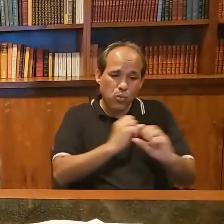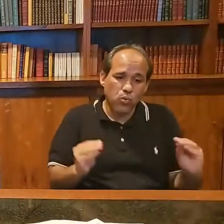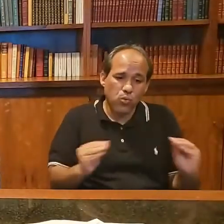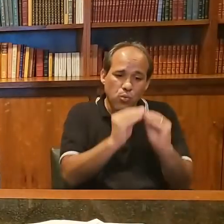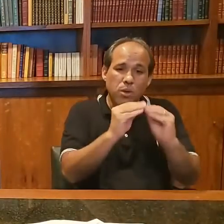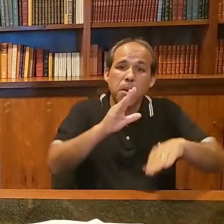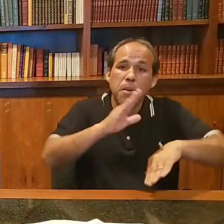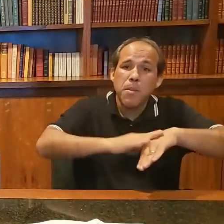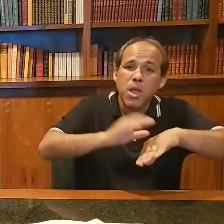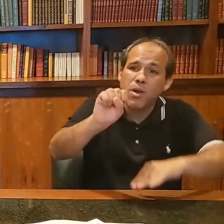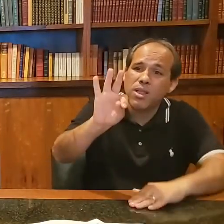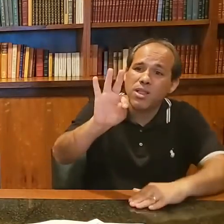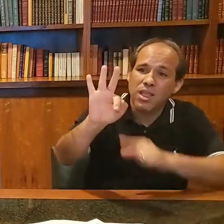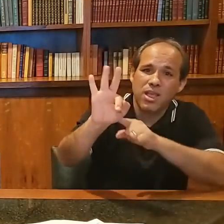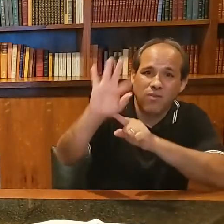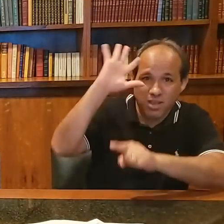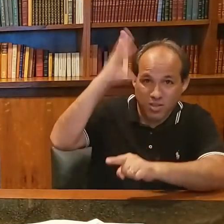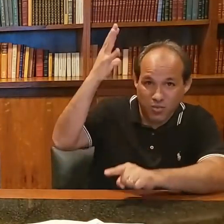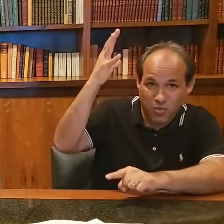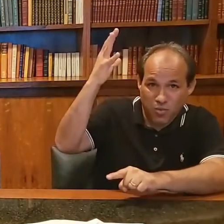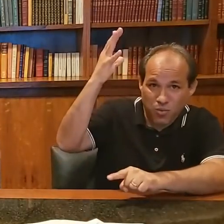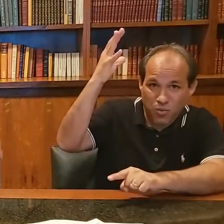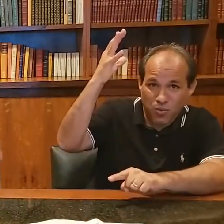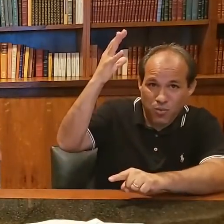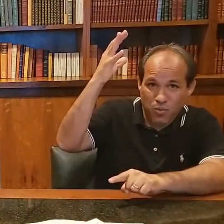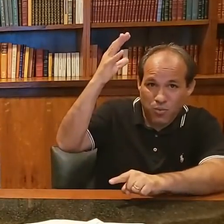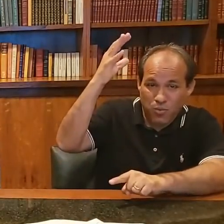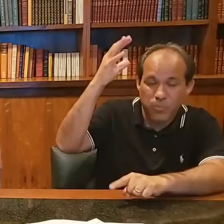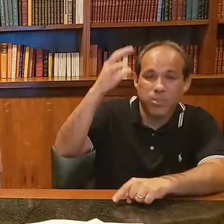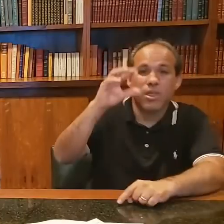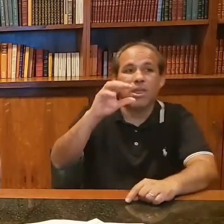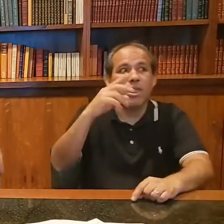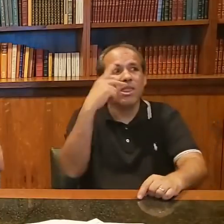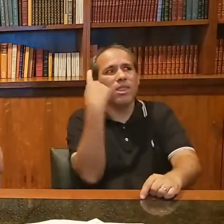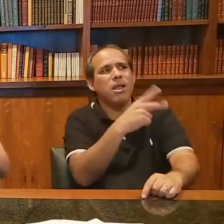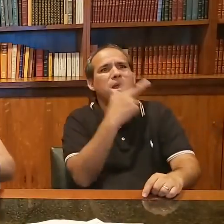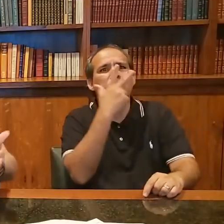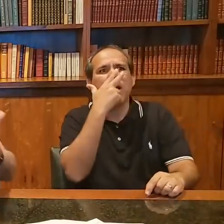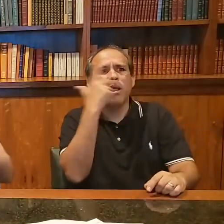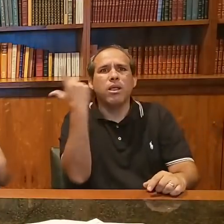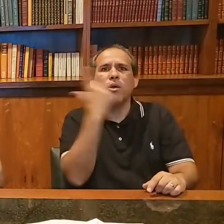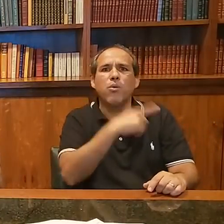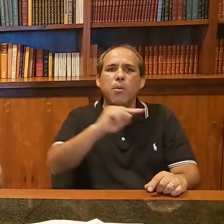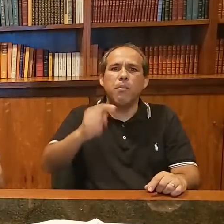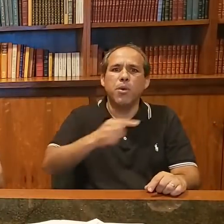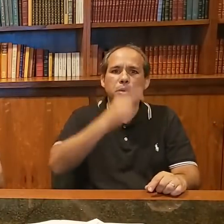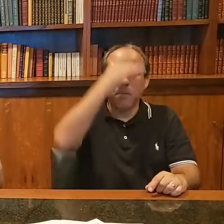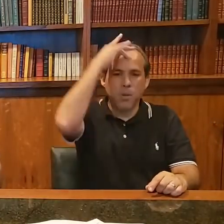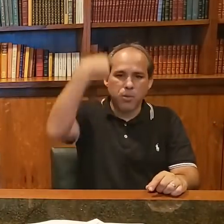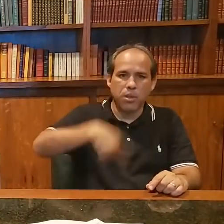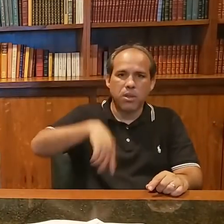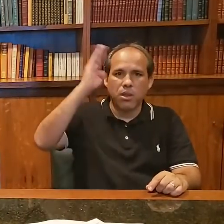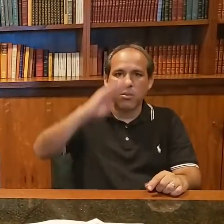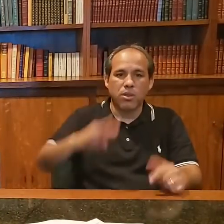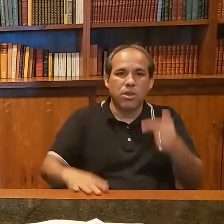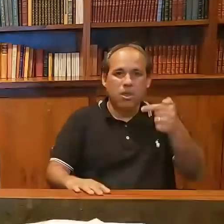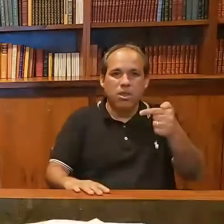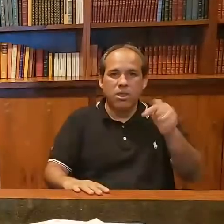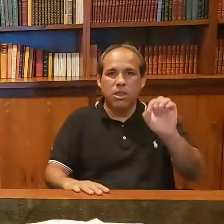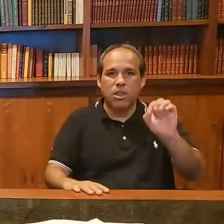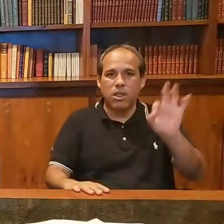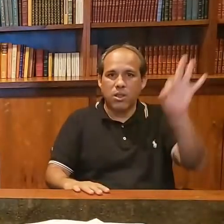Decisão do Supremo Tribunal Federal. Atingiu essa decisão do Supremo mais ou menos 1000 pessoas do Brasil. 70%